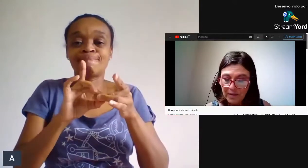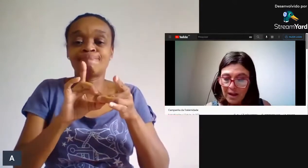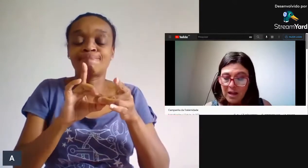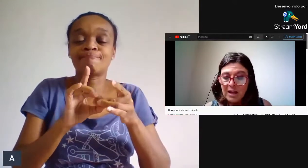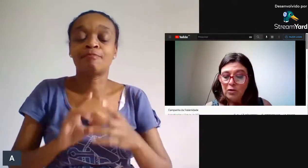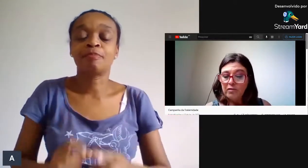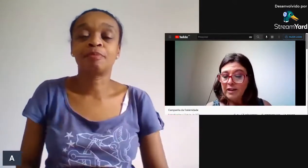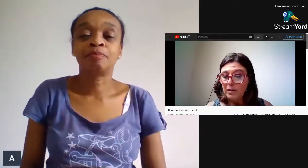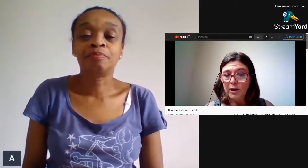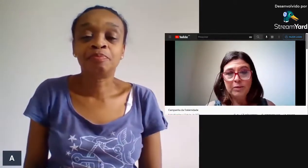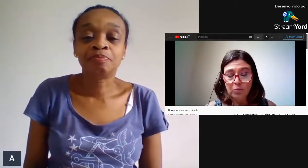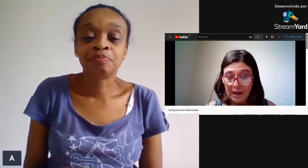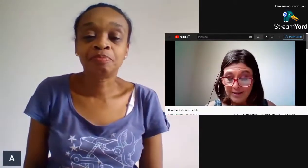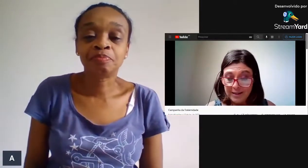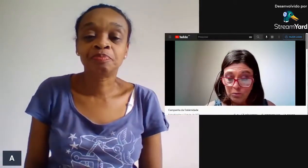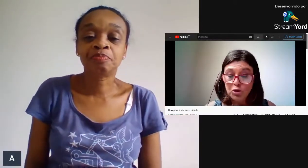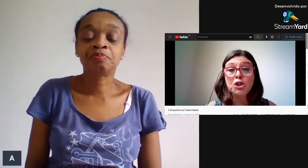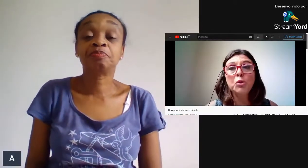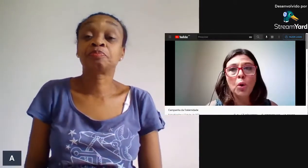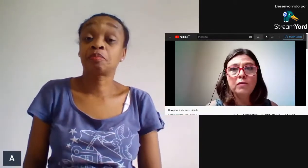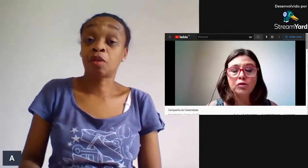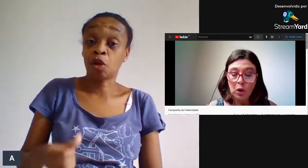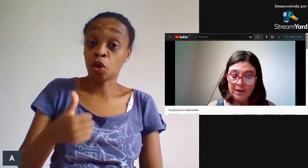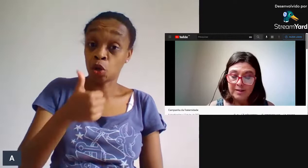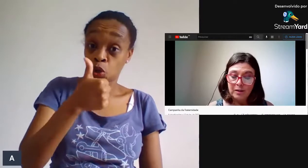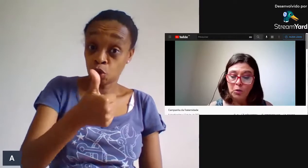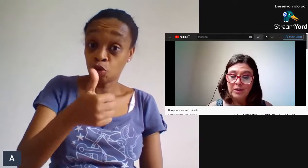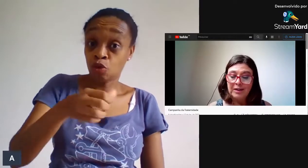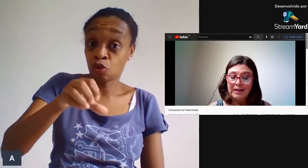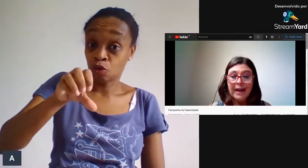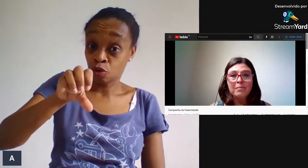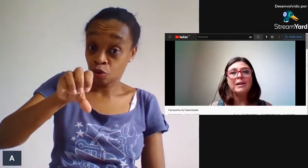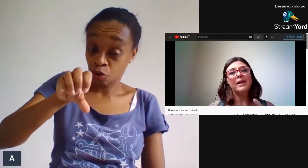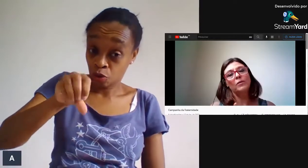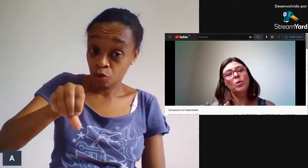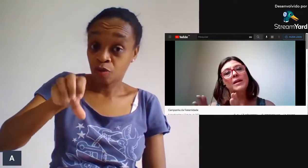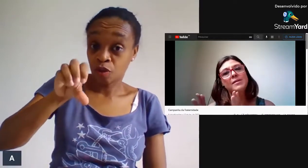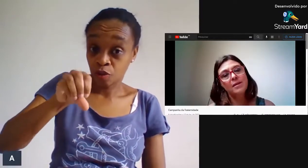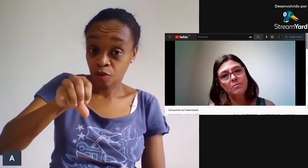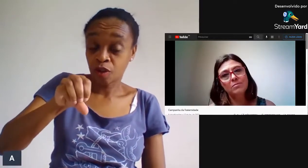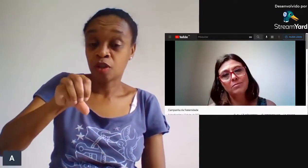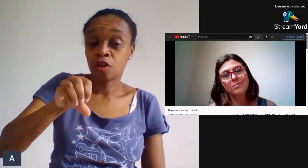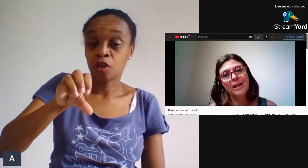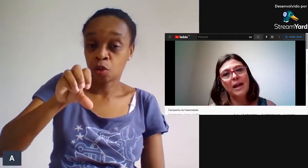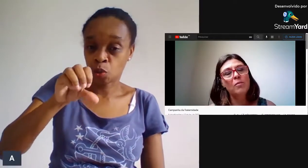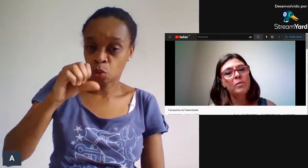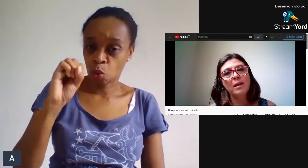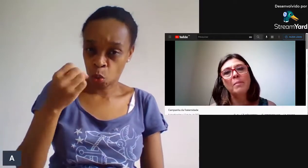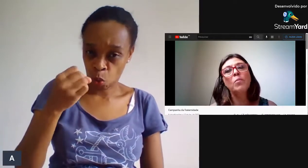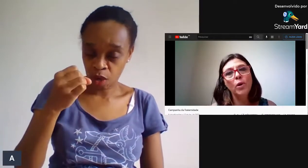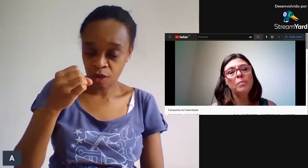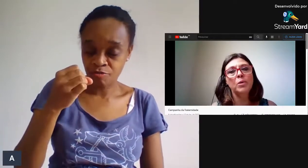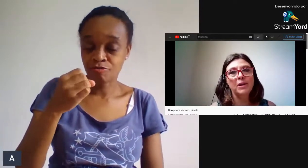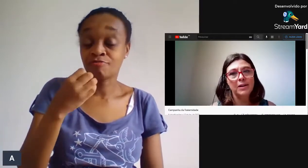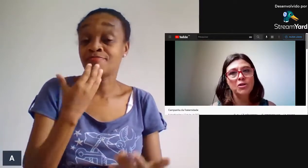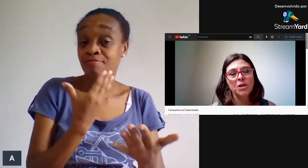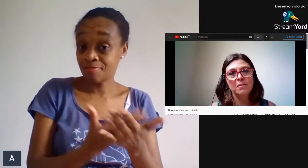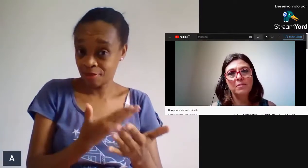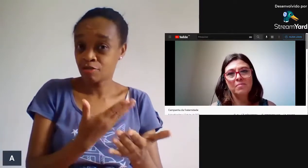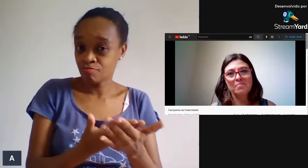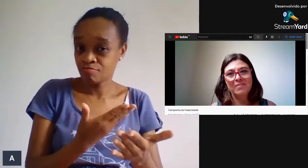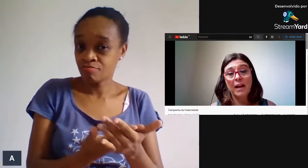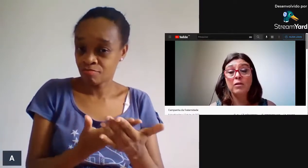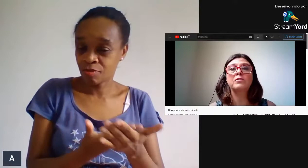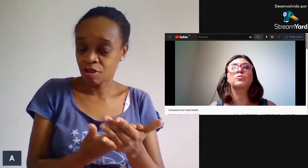né? 98, educação, de novo, toca-se no tema da educação, que é um tema muito